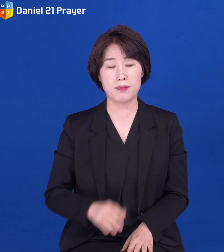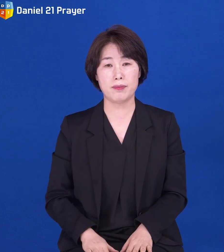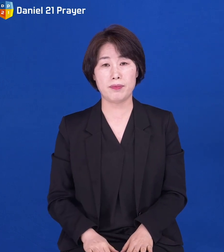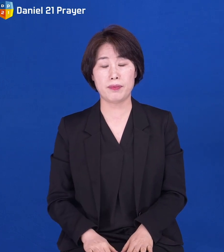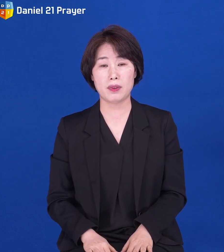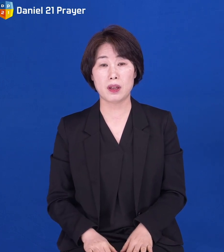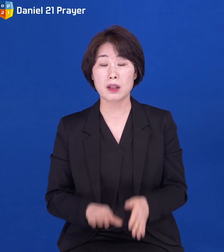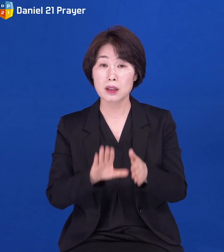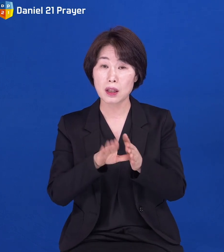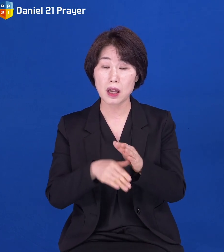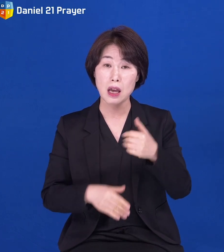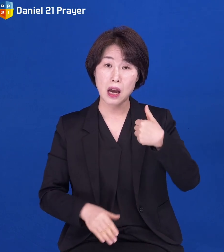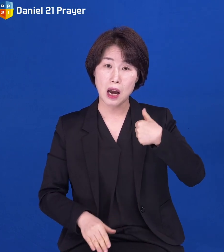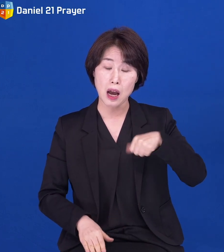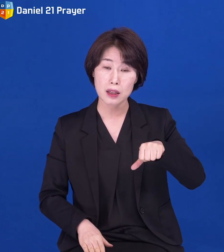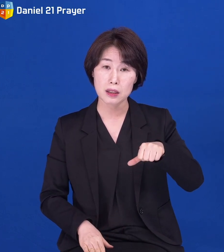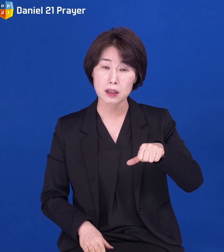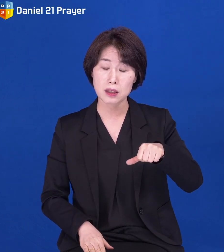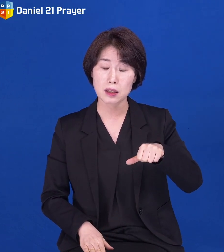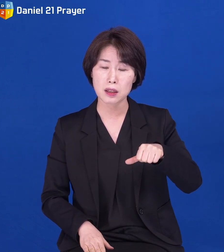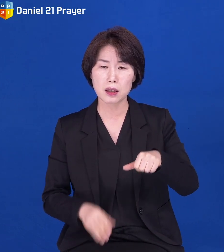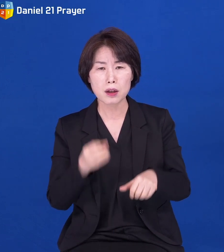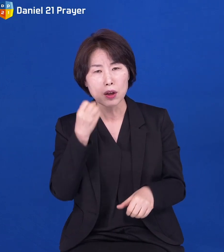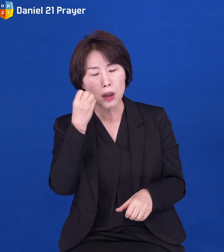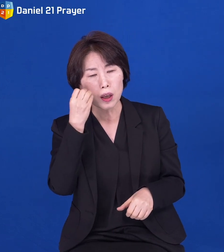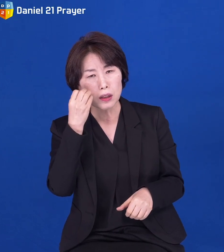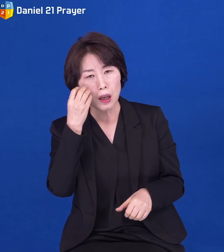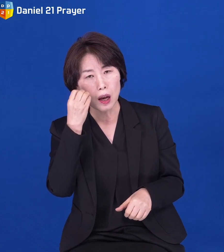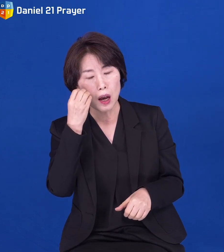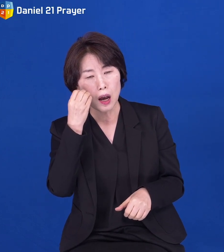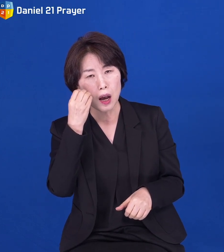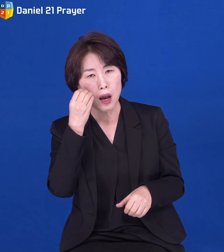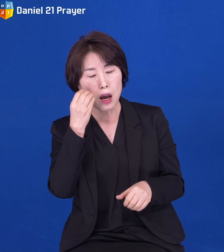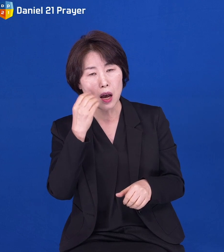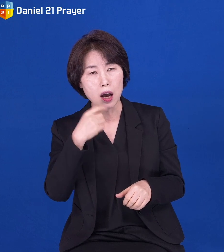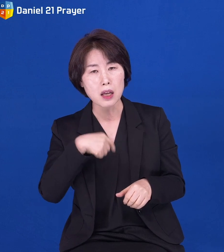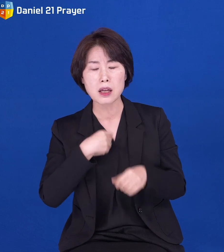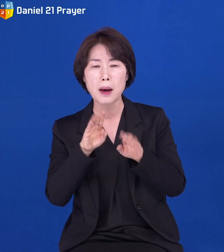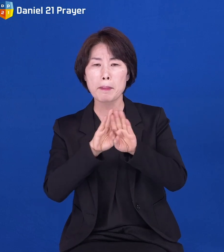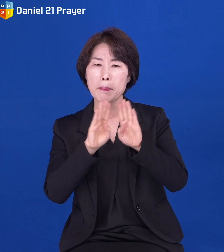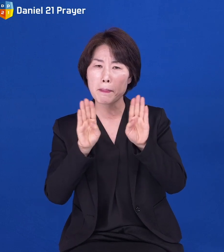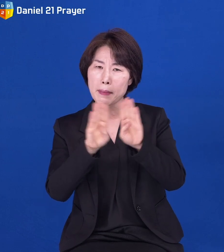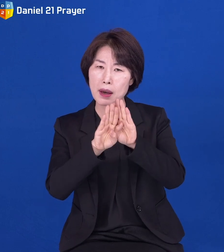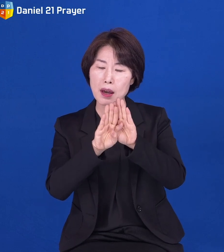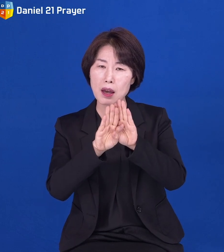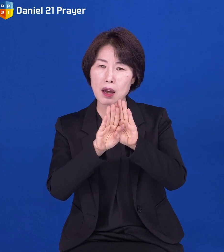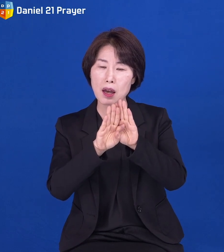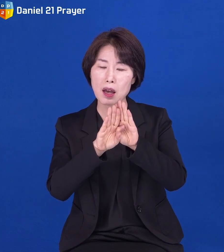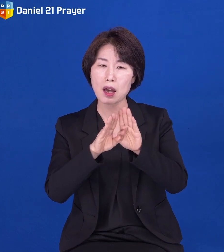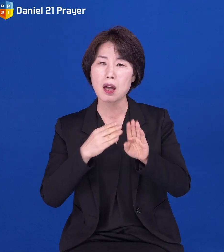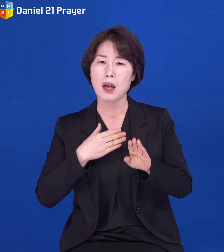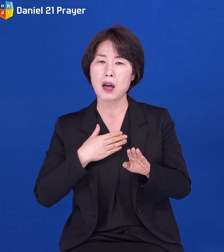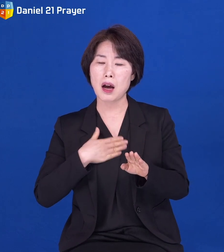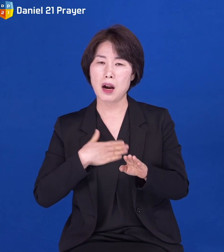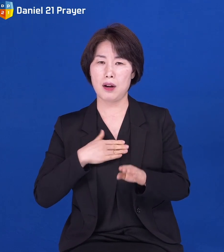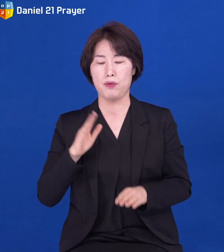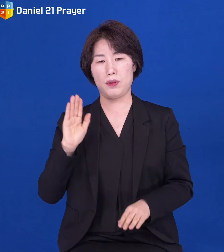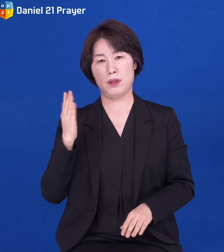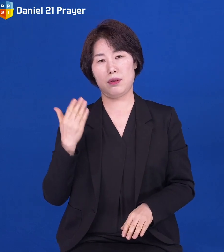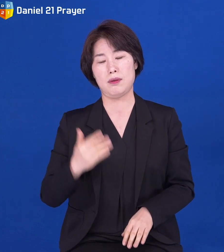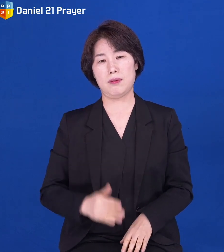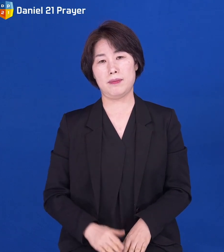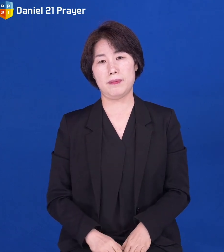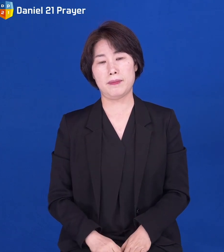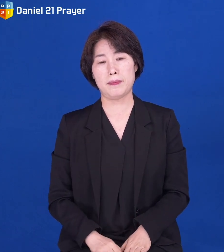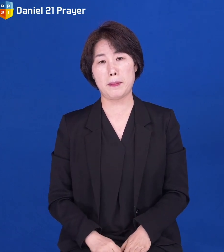시기쯤에 아프다는 걸 처음 알았어요. 자폐라는 걸 처음 알게 되고 해가지고 굉장히 많이 힘들고 지쳤었는데 제가